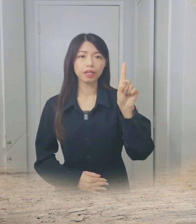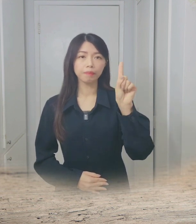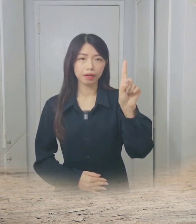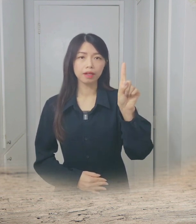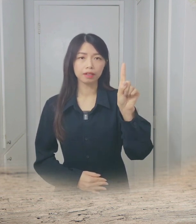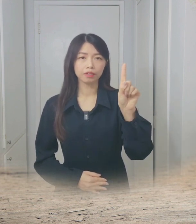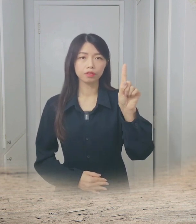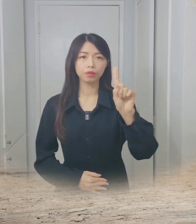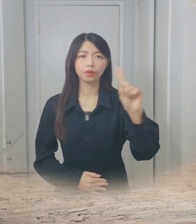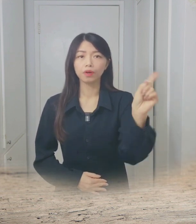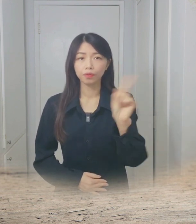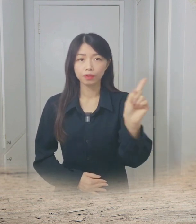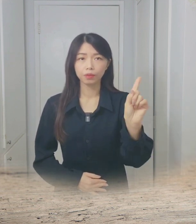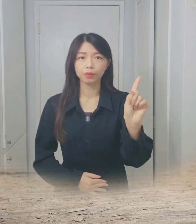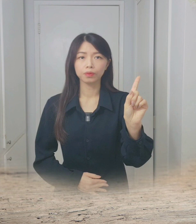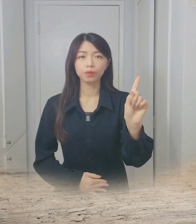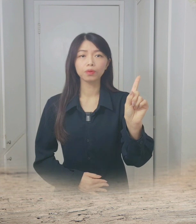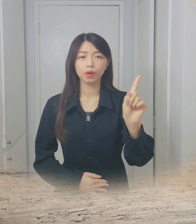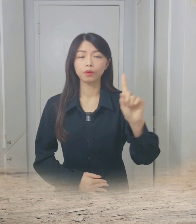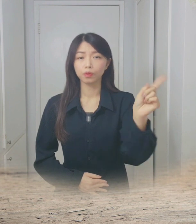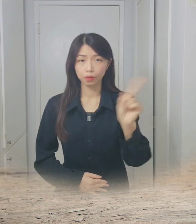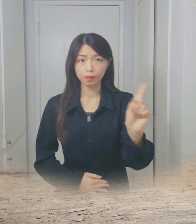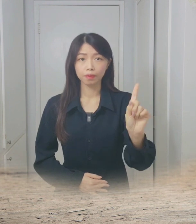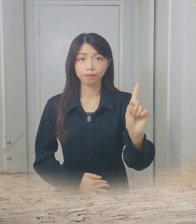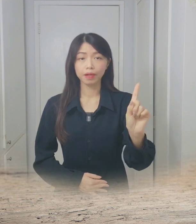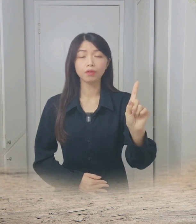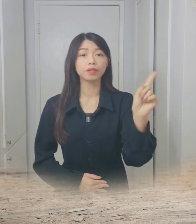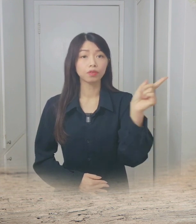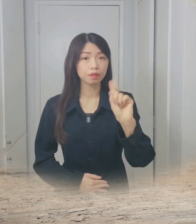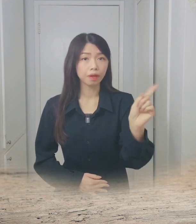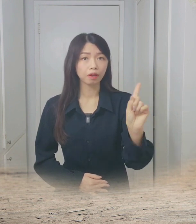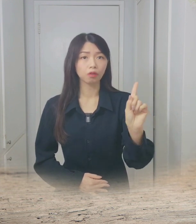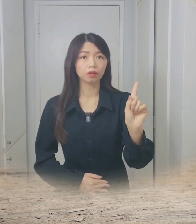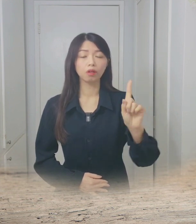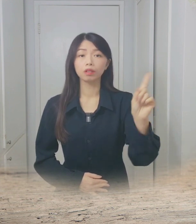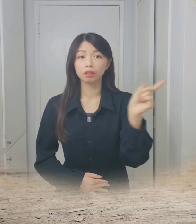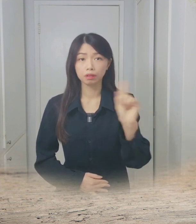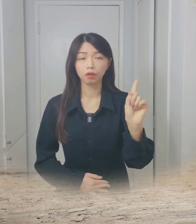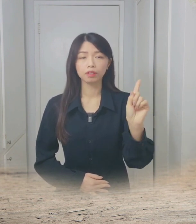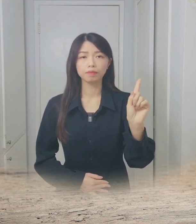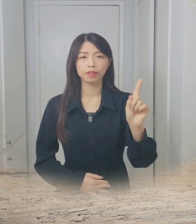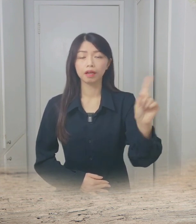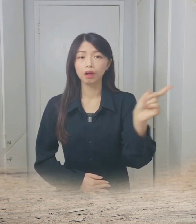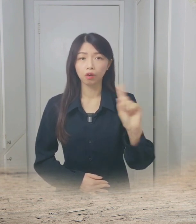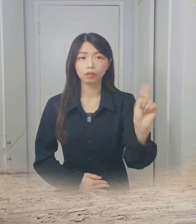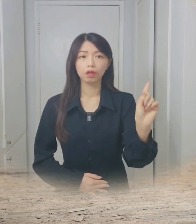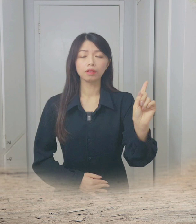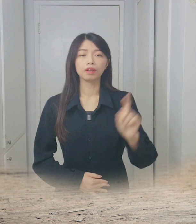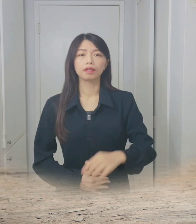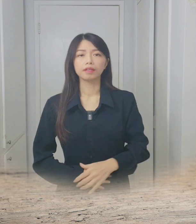손바닥이 밖을 향하게 해주시고 왼쪽 오른쪽 좌우로 빨리 움직여주시면 어떤 이런 뜻입니다.